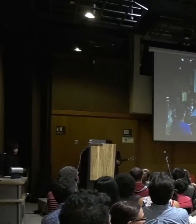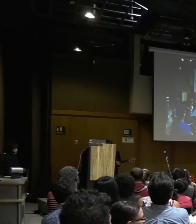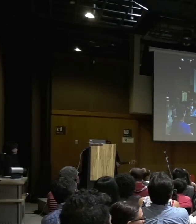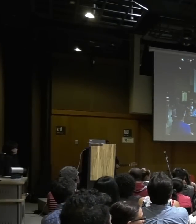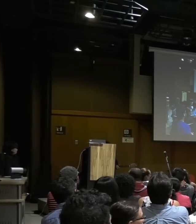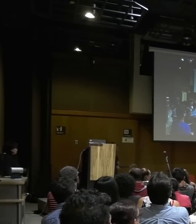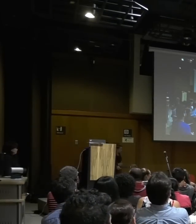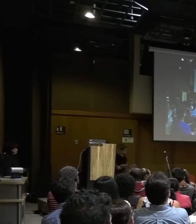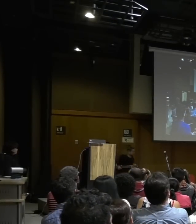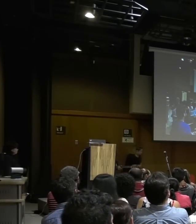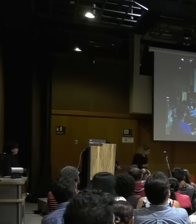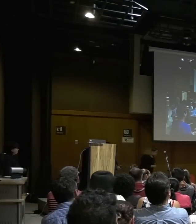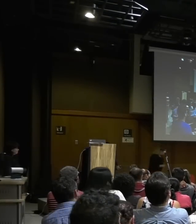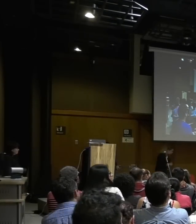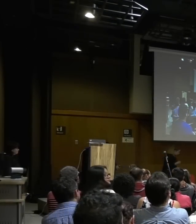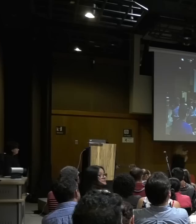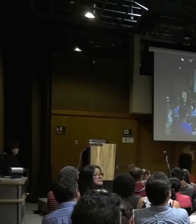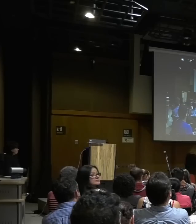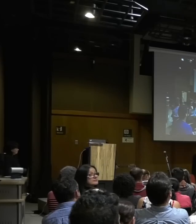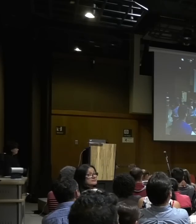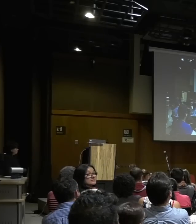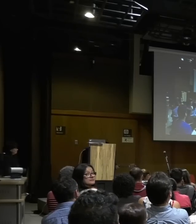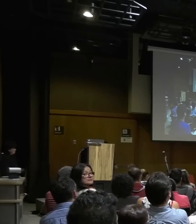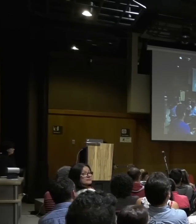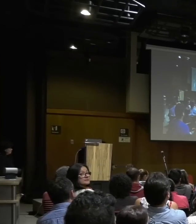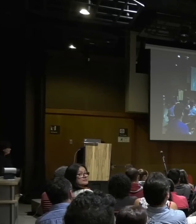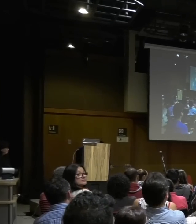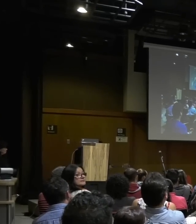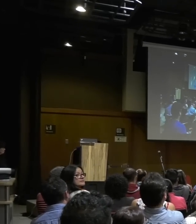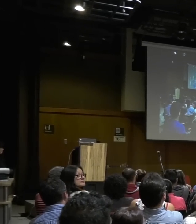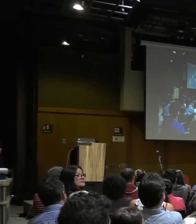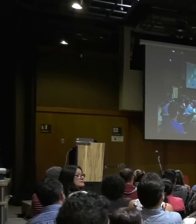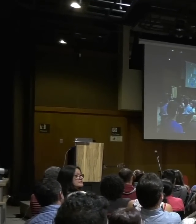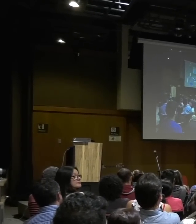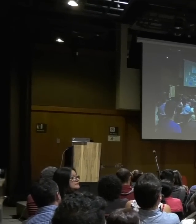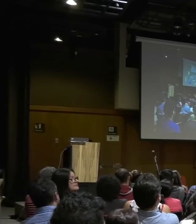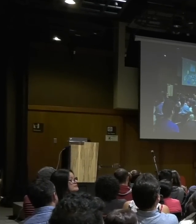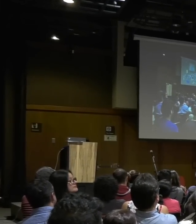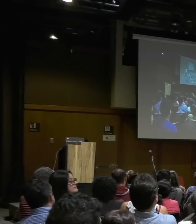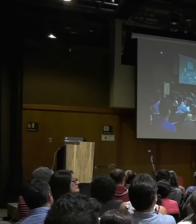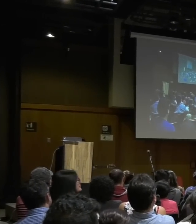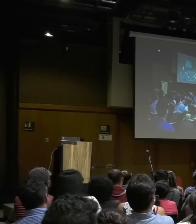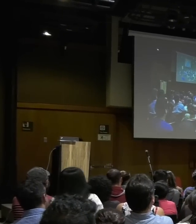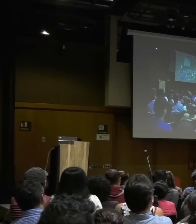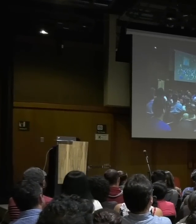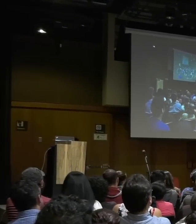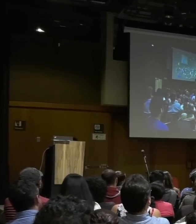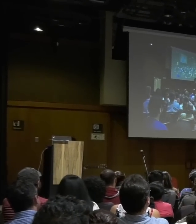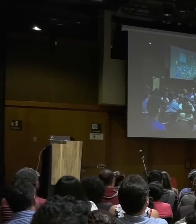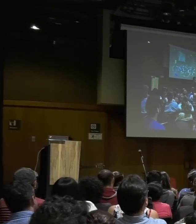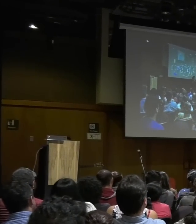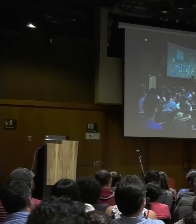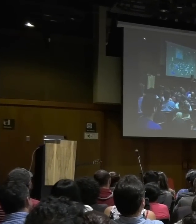Tengo épocas de ser la mariposa que visita los jardines y el corazón de las damas, pero más tarde el jardinero no le importa que yo quede